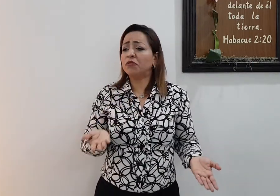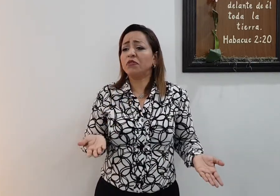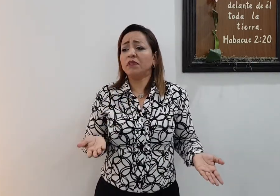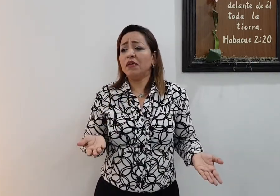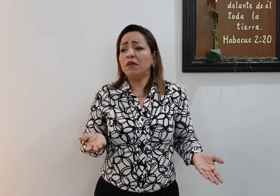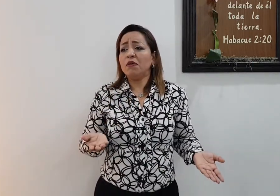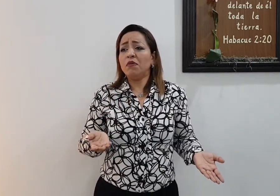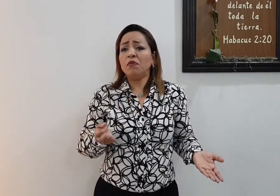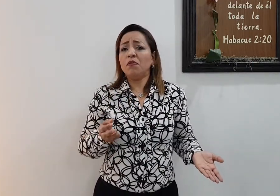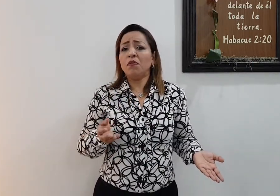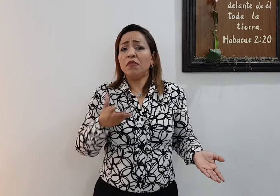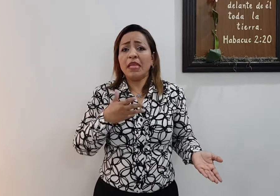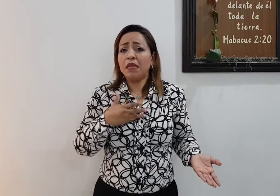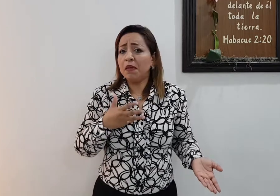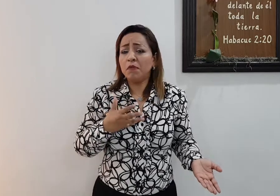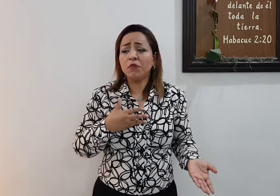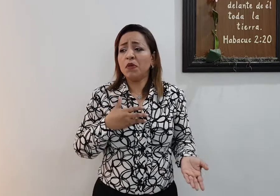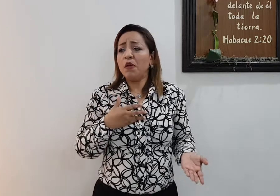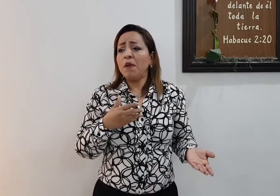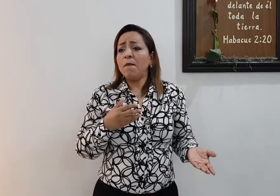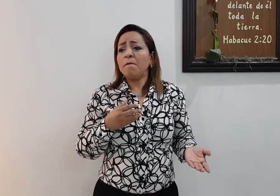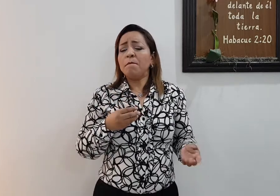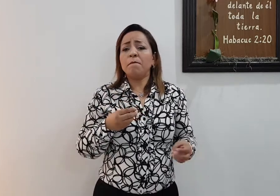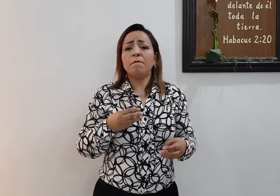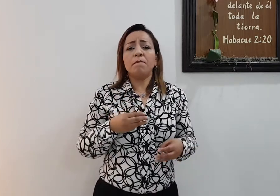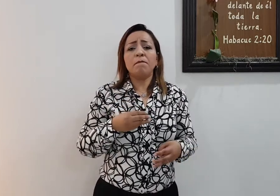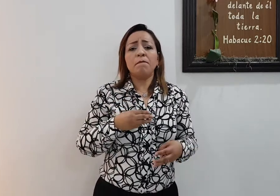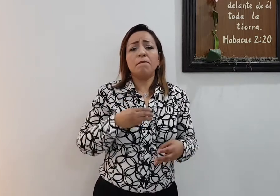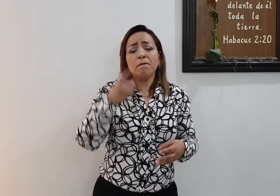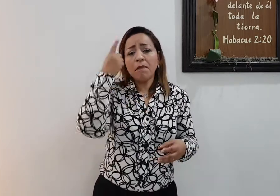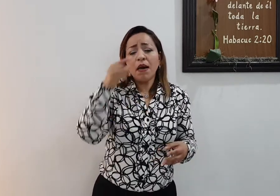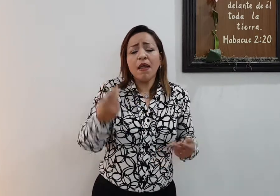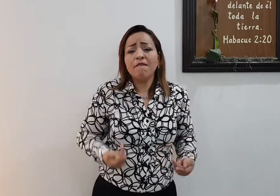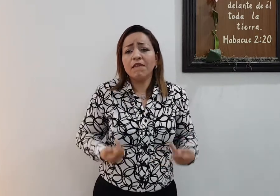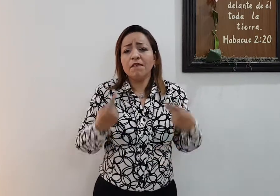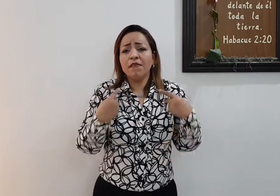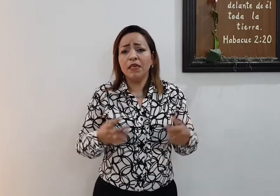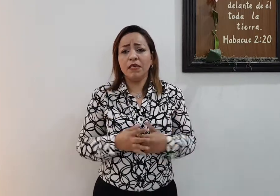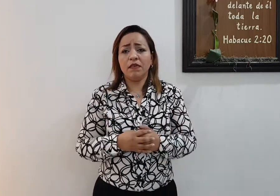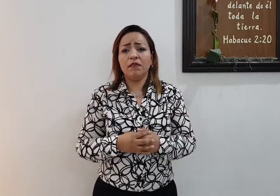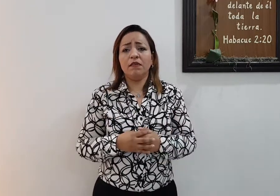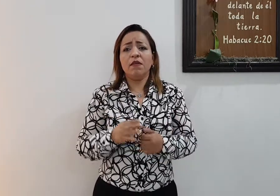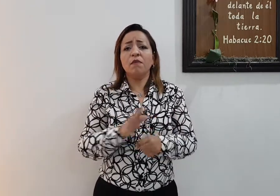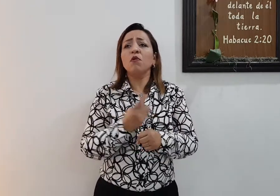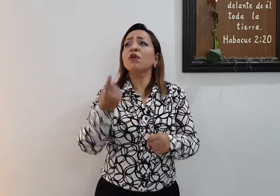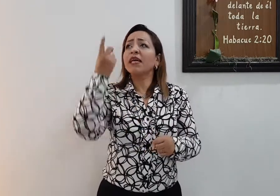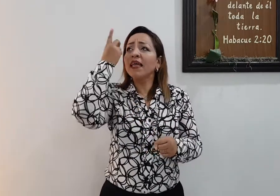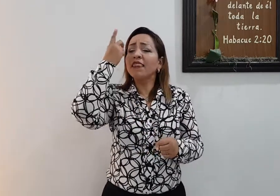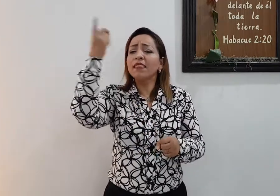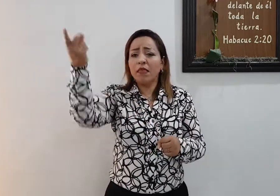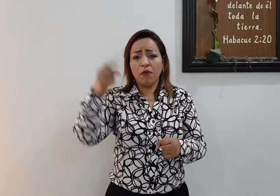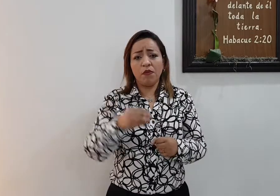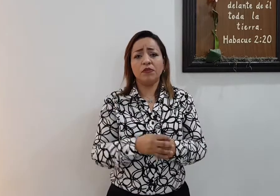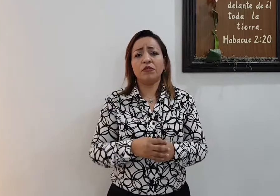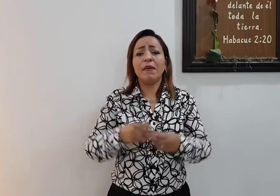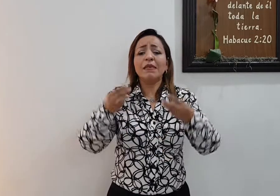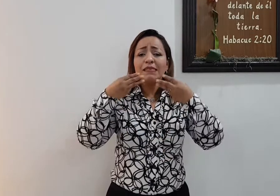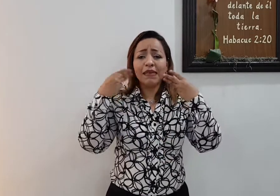derecho a vivir. Y entonces cuando usted abre los ojos, dígale, Señor, gracias. Y eso es orar con Dios. Gracias porque pude abrir